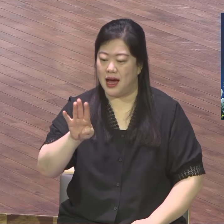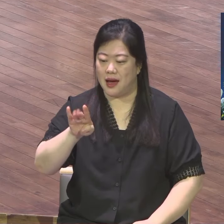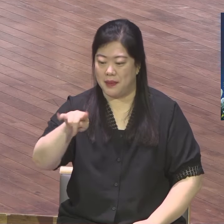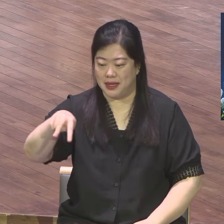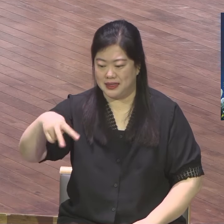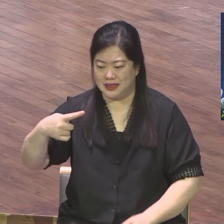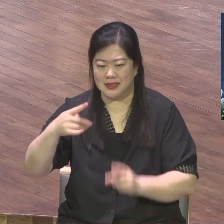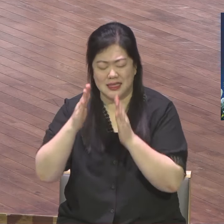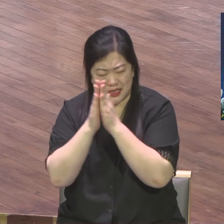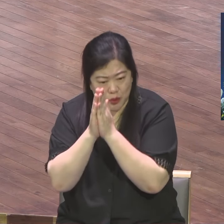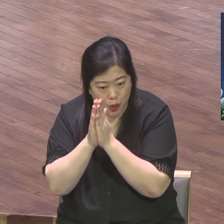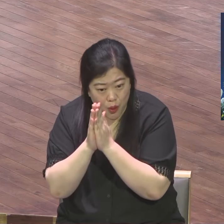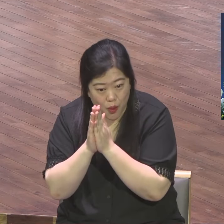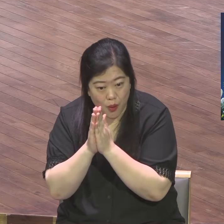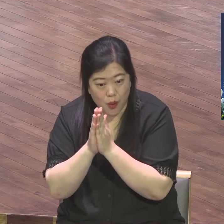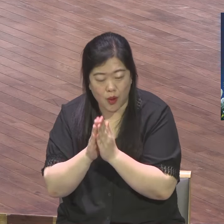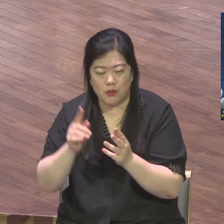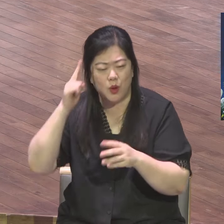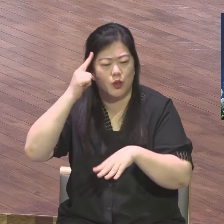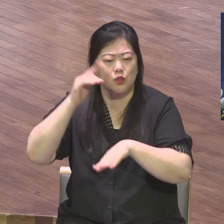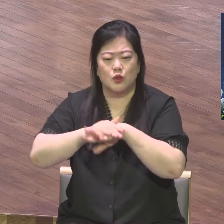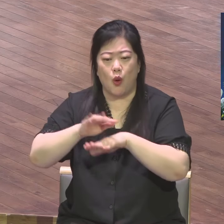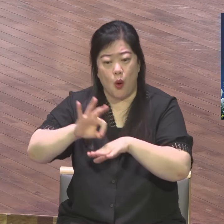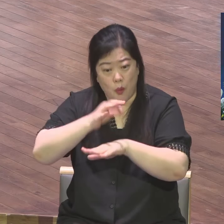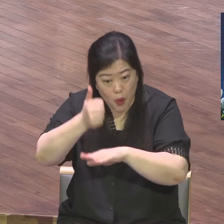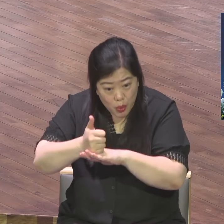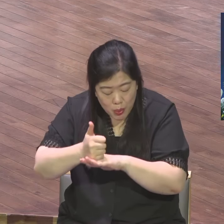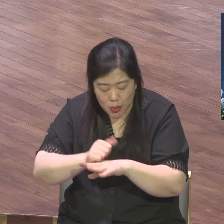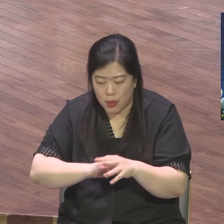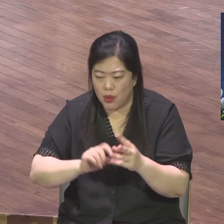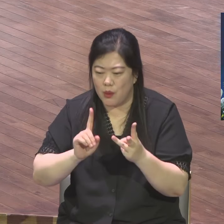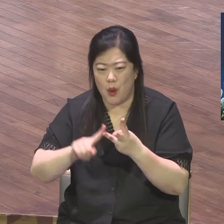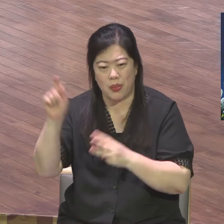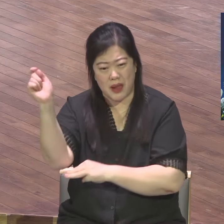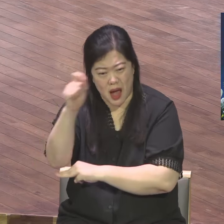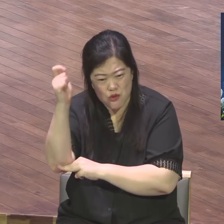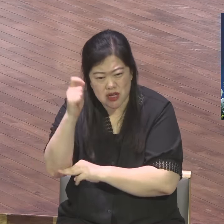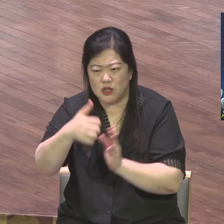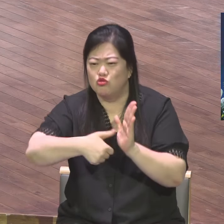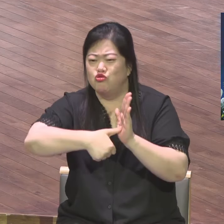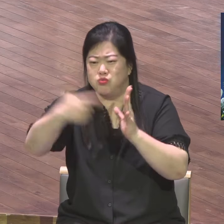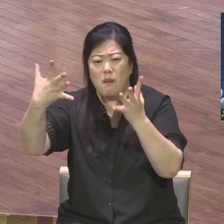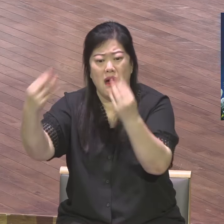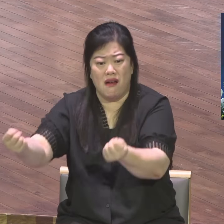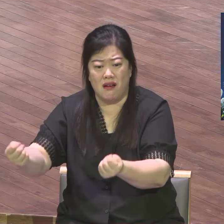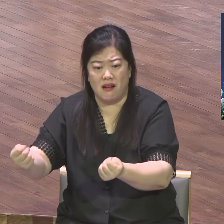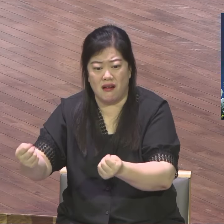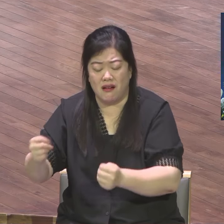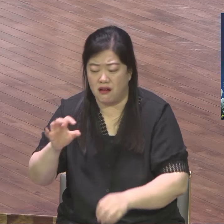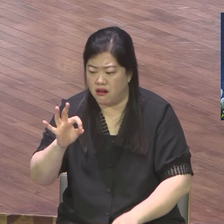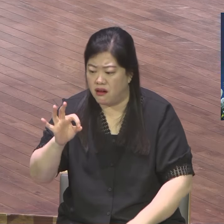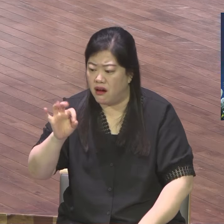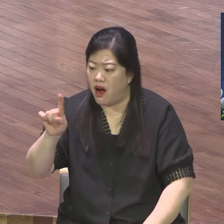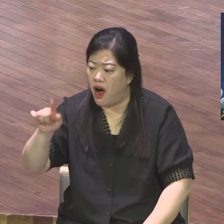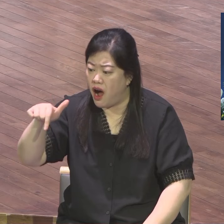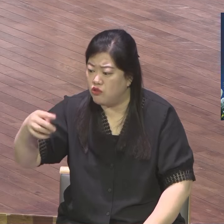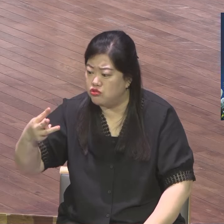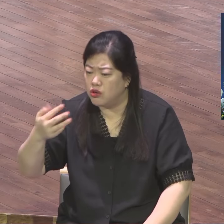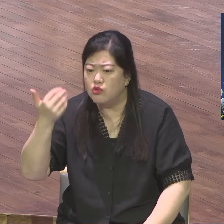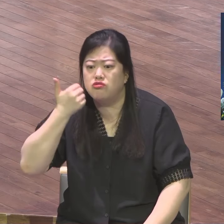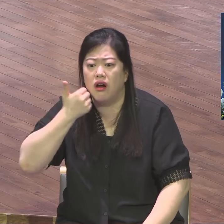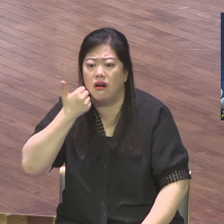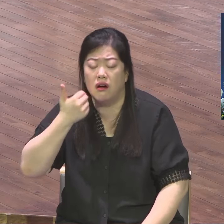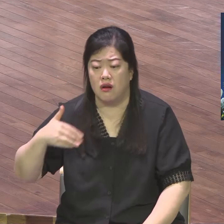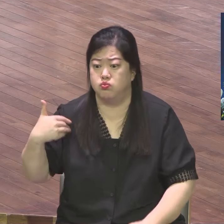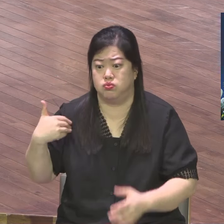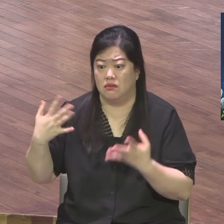야베스의 기도, 지혜를 구한 솔로몬의 기도, 지혜를 주십시오. 또 지혜를 요청한 엘리야의 기도,